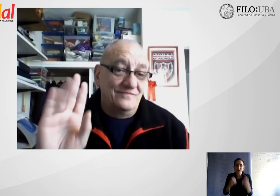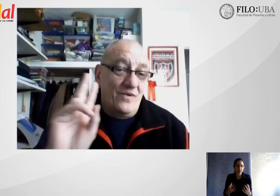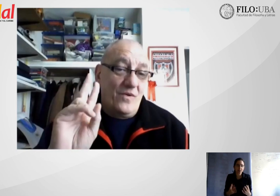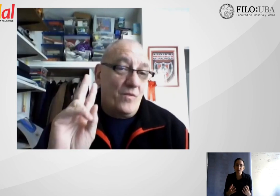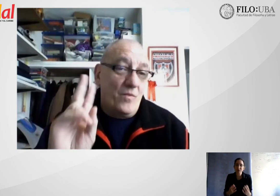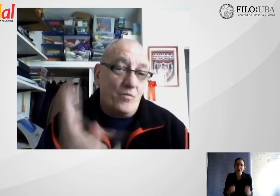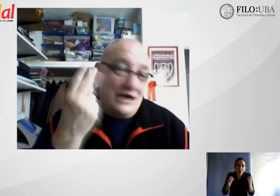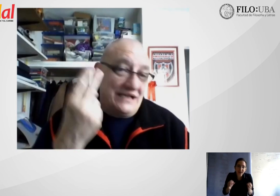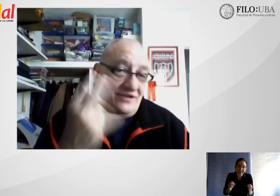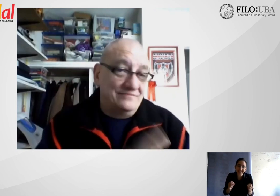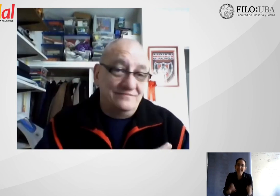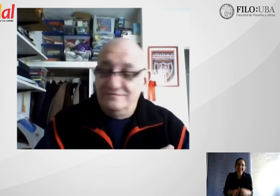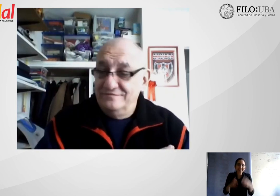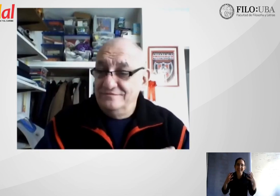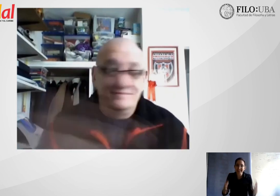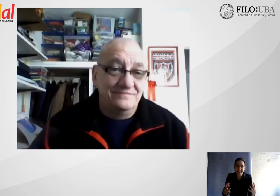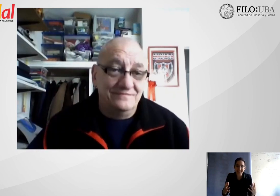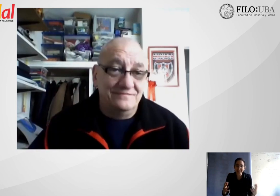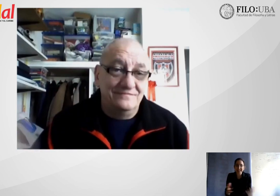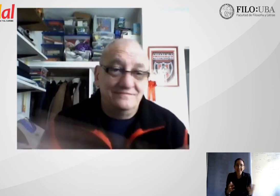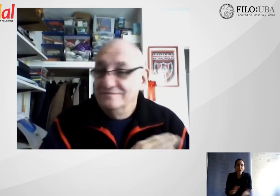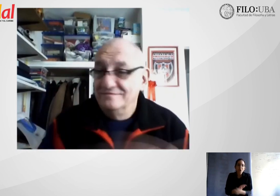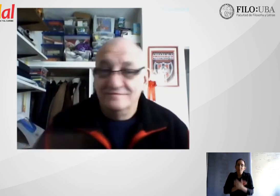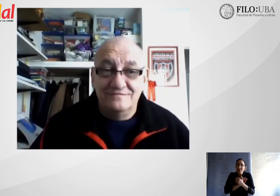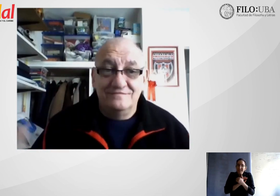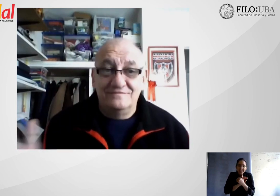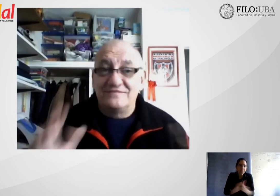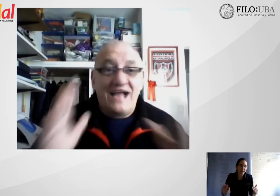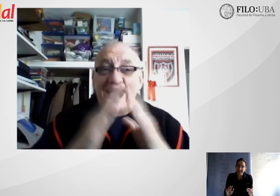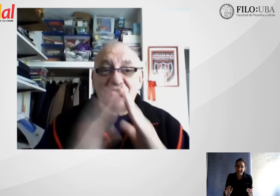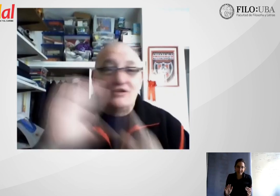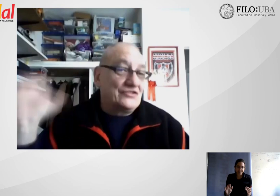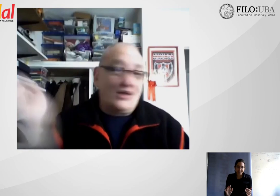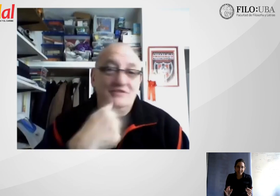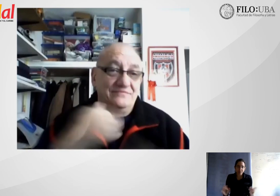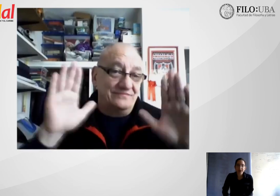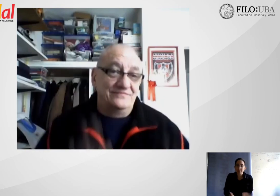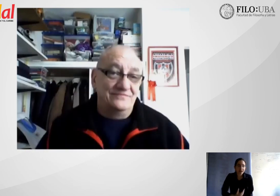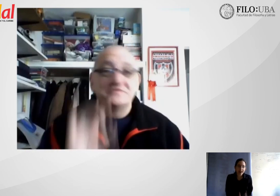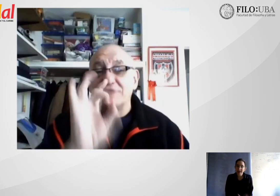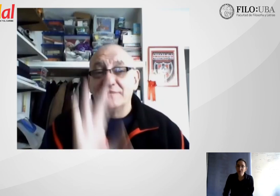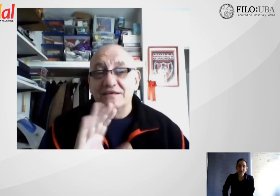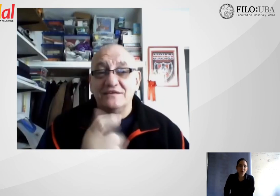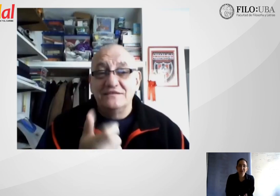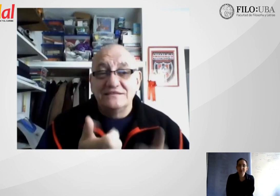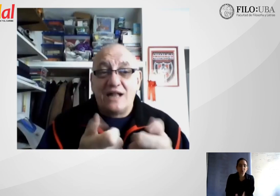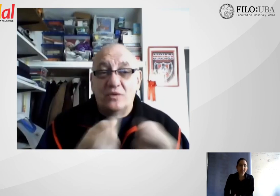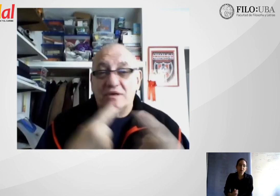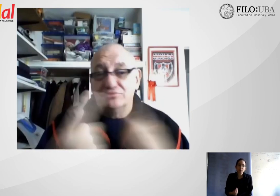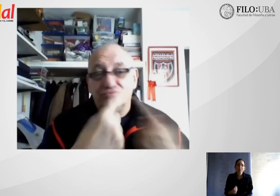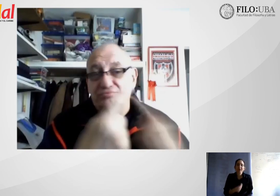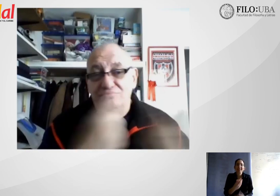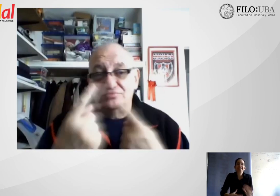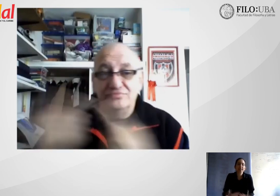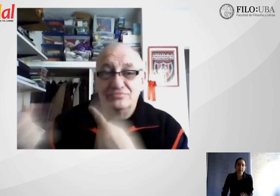espacios, y todas esas comisiones hoy están cerradas, están como hiperquietas. ¿Por qué? Porque cada uno de nosotros está en su casa y